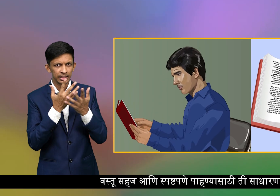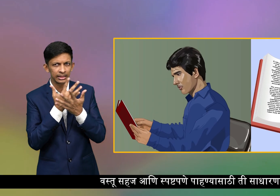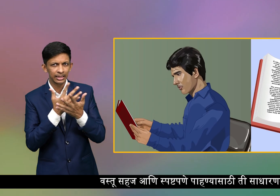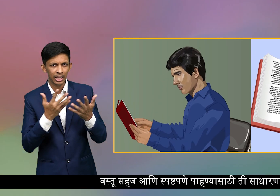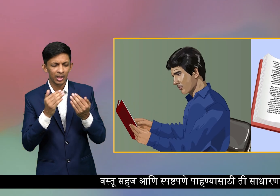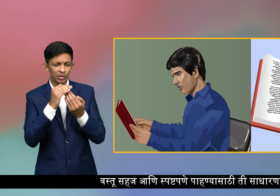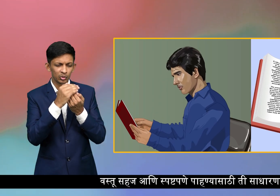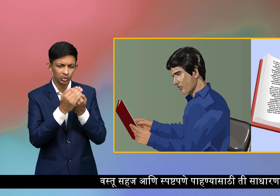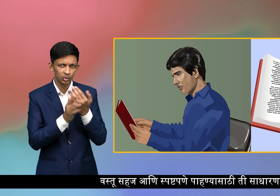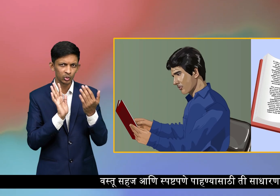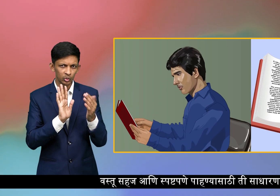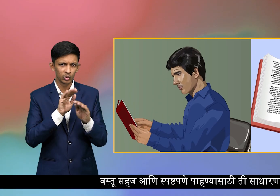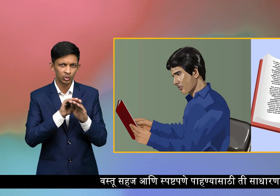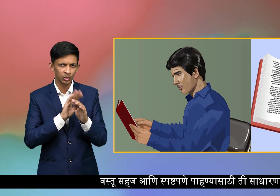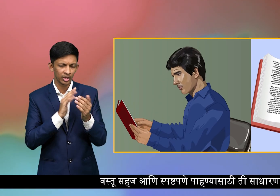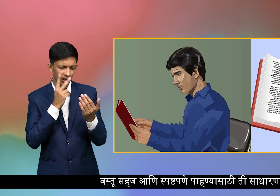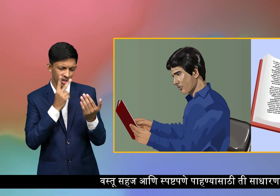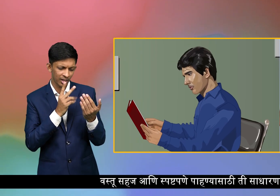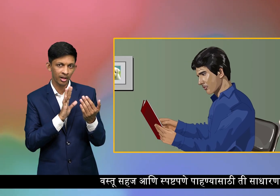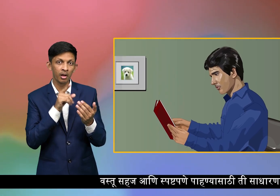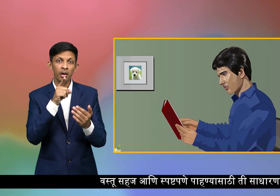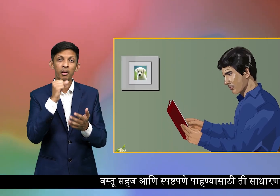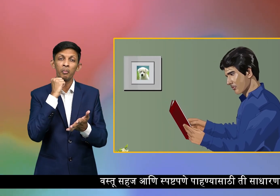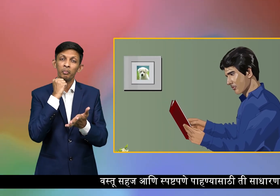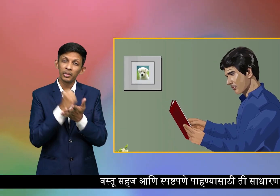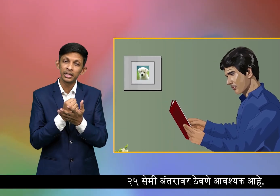वस्तू सहज आणि स्पष्टपणे पाहण्यासाठी ती साधारणतः